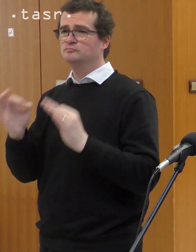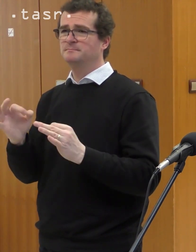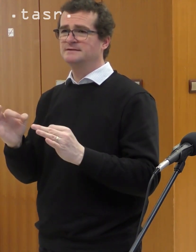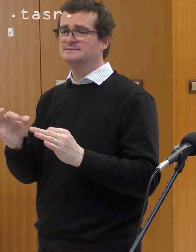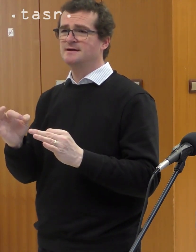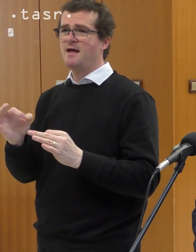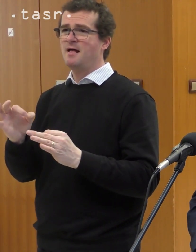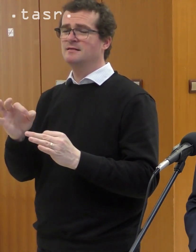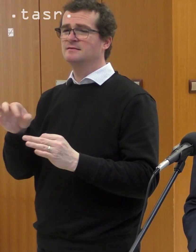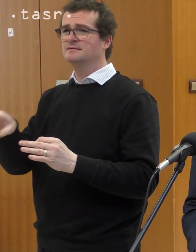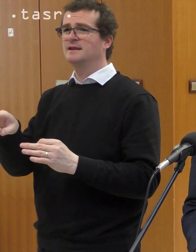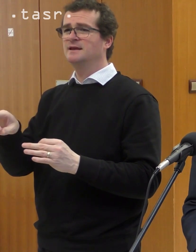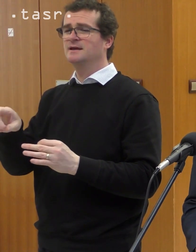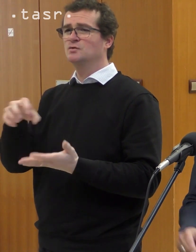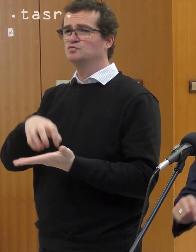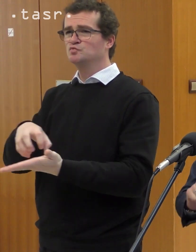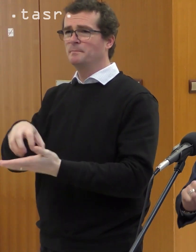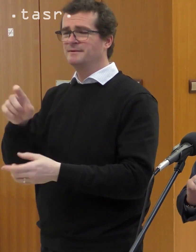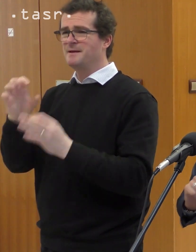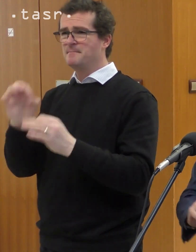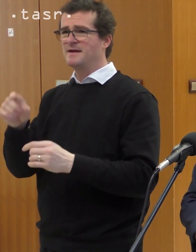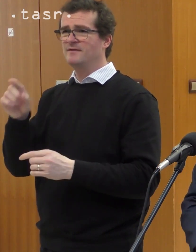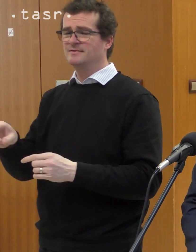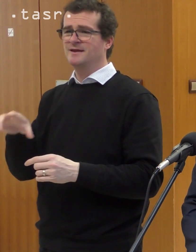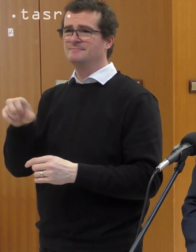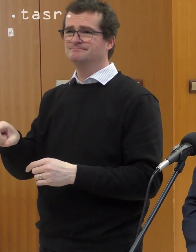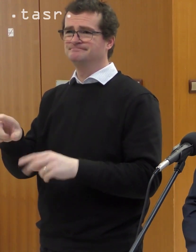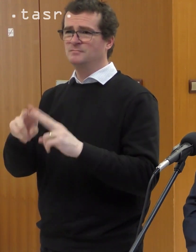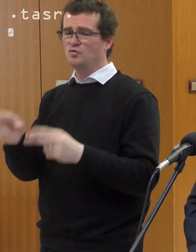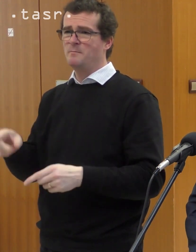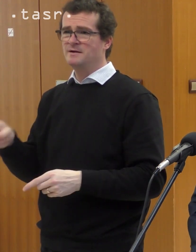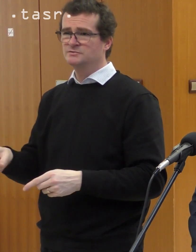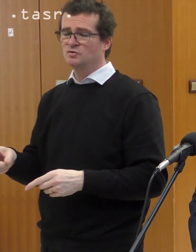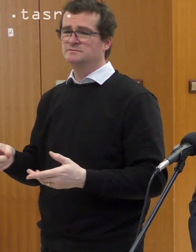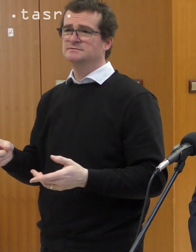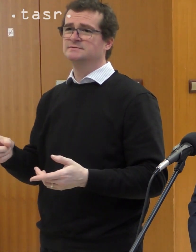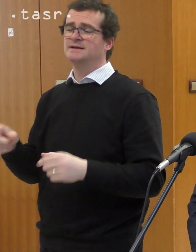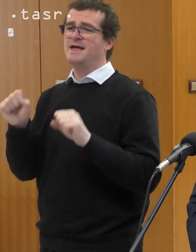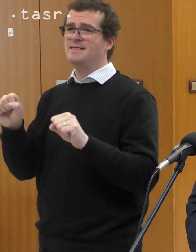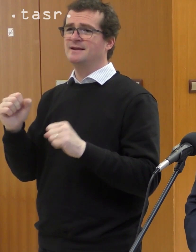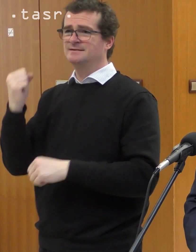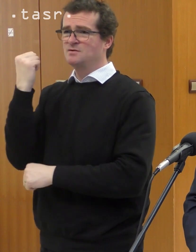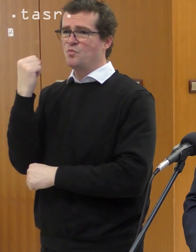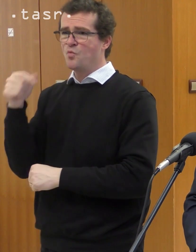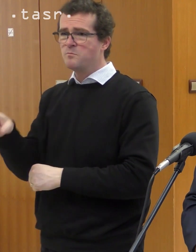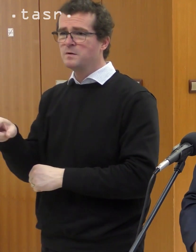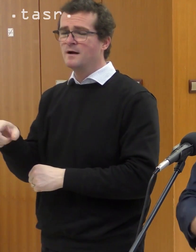špeciálnych tarif a produktov práve pre tieto identifikované domácnosti v energetickej chudobe.